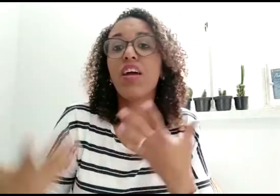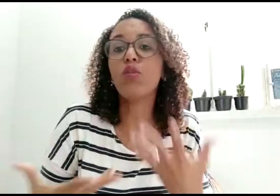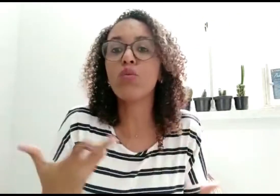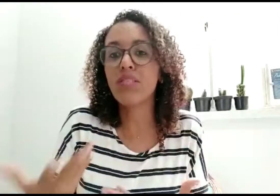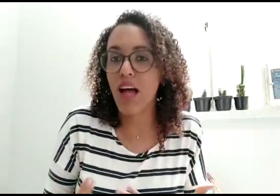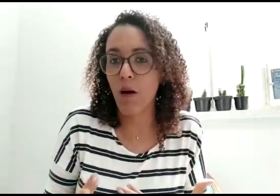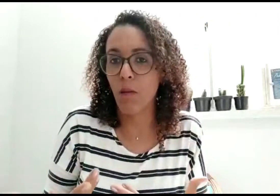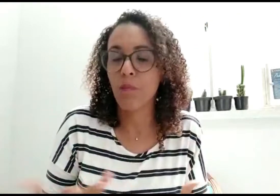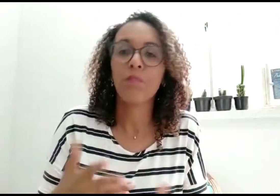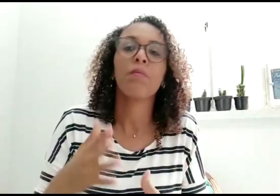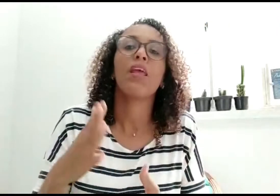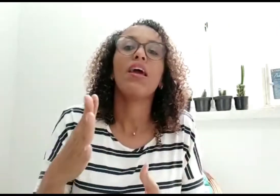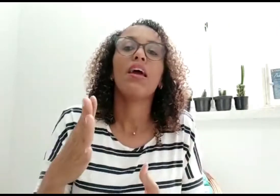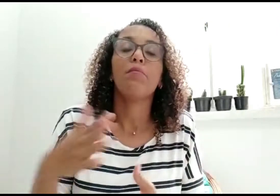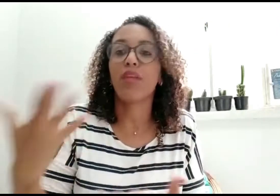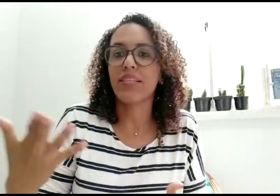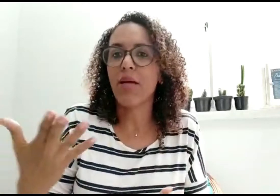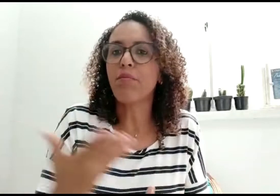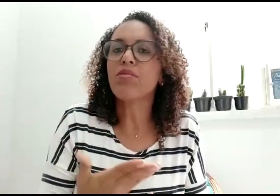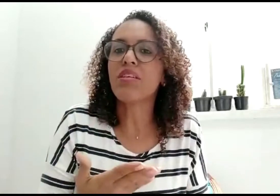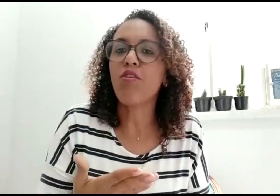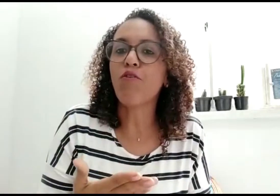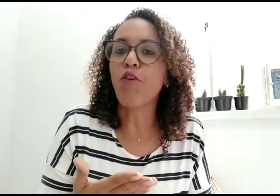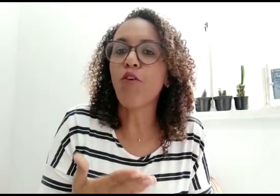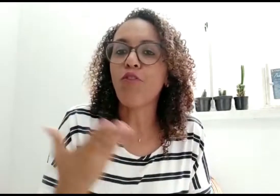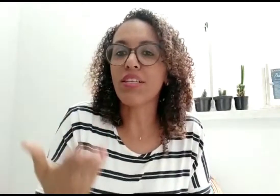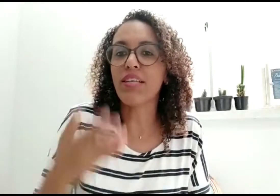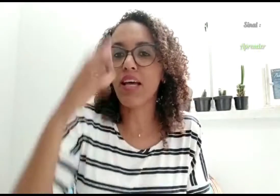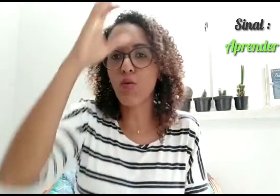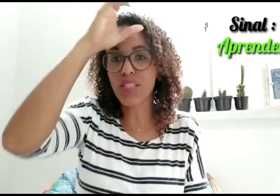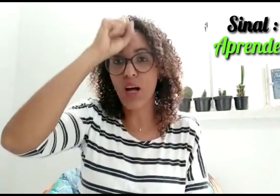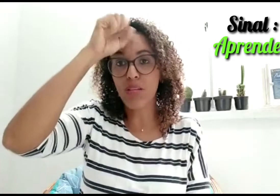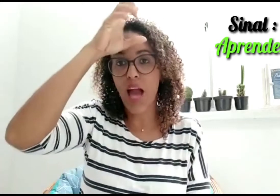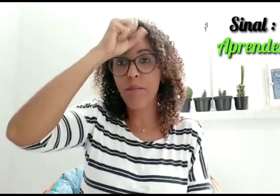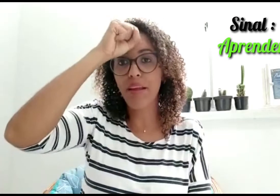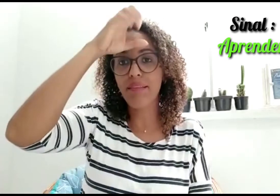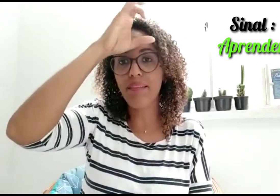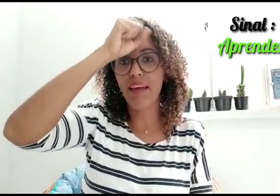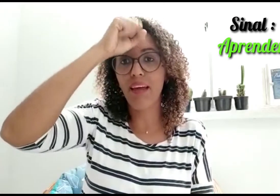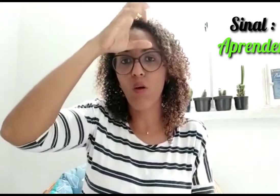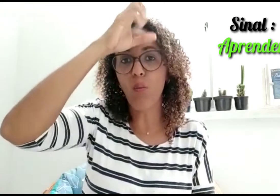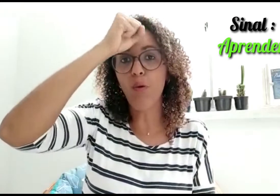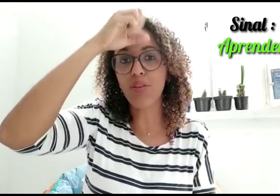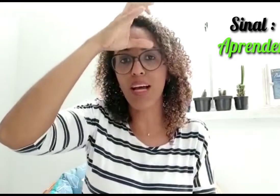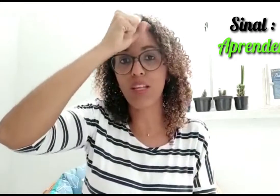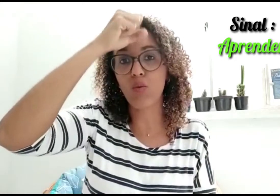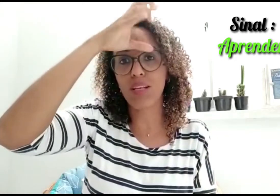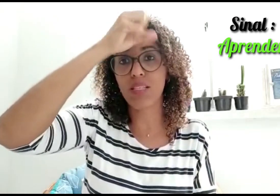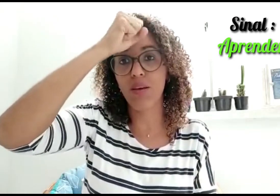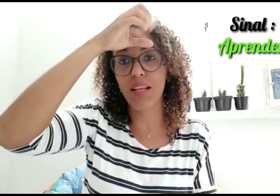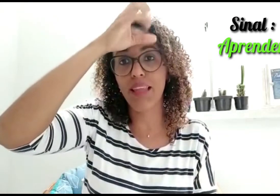feito o sinal. Por exemplo, se eu for fazer o sinal de aprender, o ponto de articulação é na